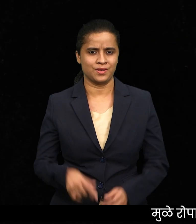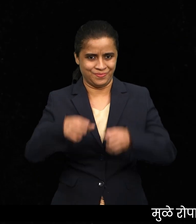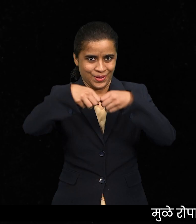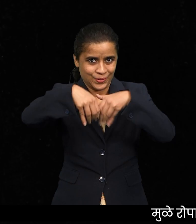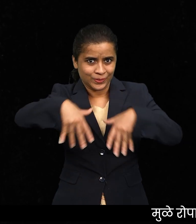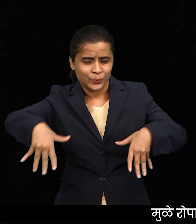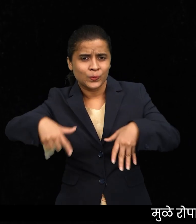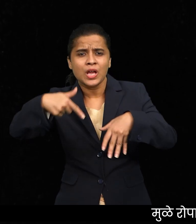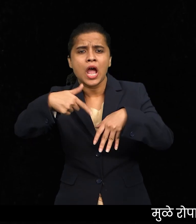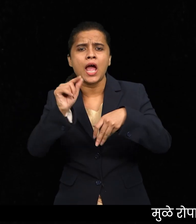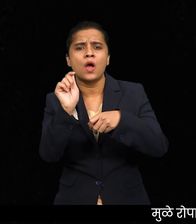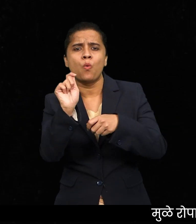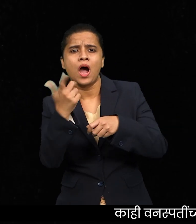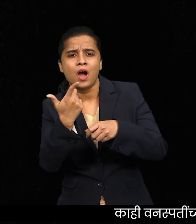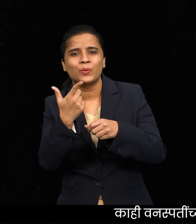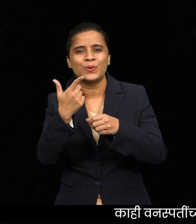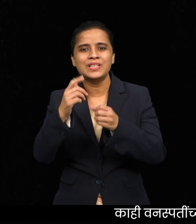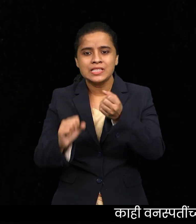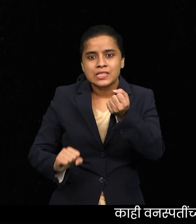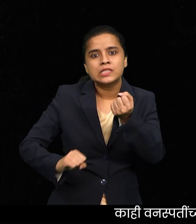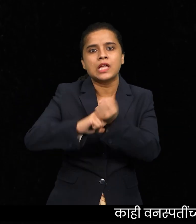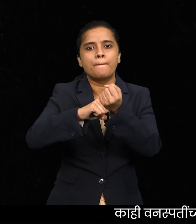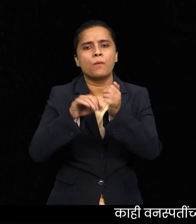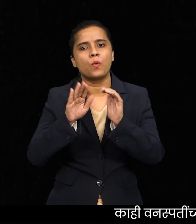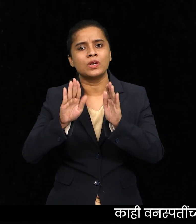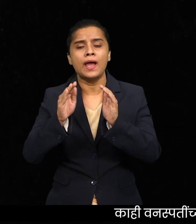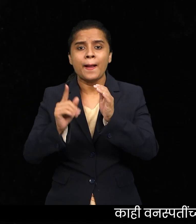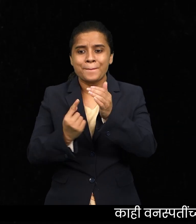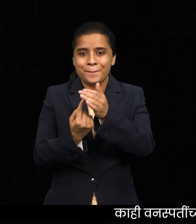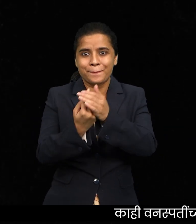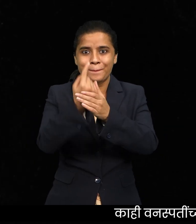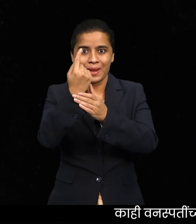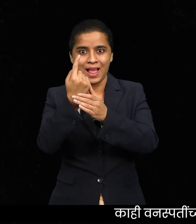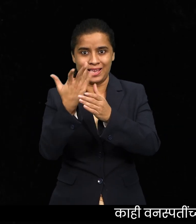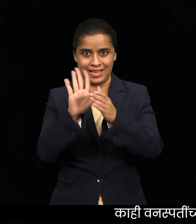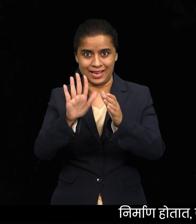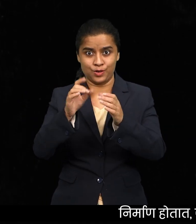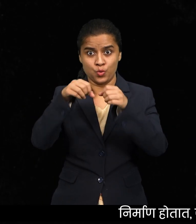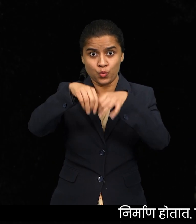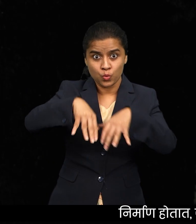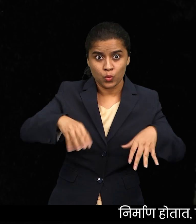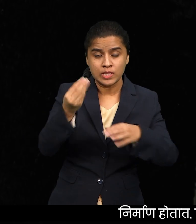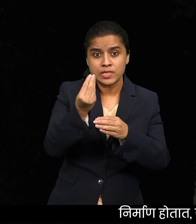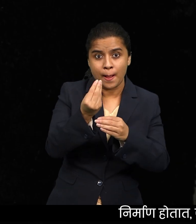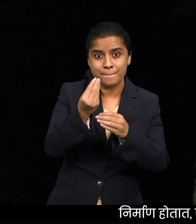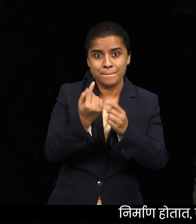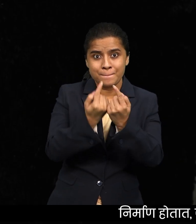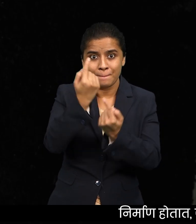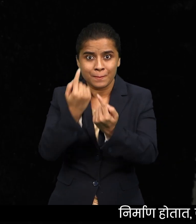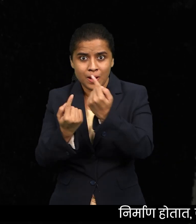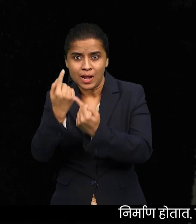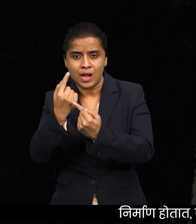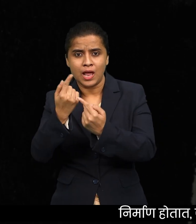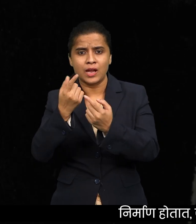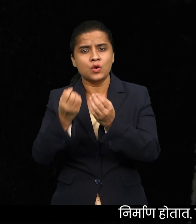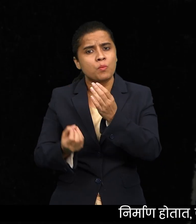मुळे रोपाला आधार देतात. काही वनस्पतीच्या मुळामध्ये दुय्यम मुळे निर्माण होतात, जे